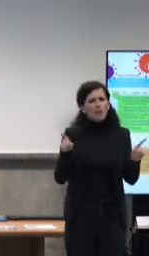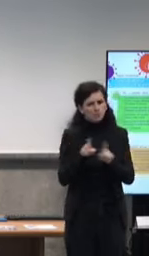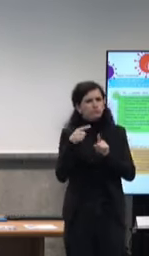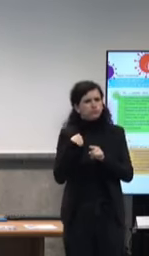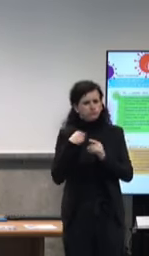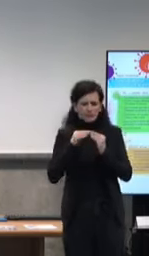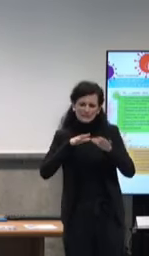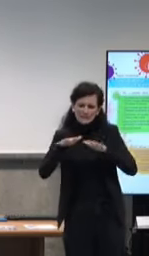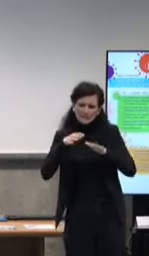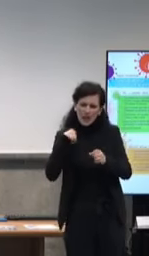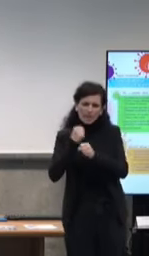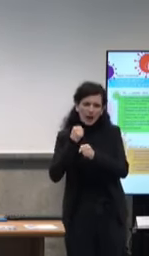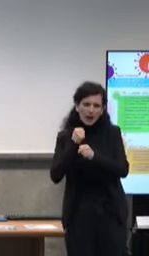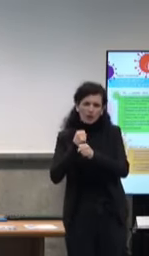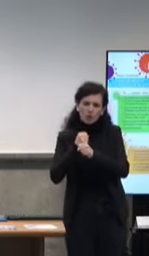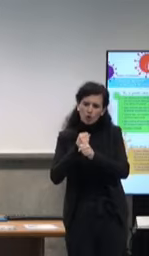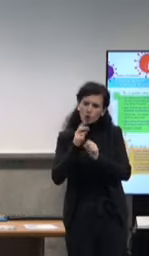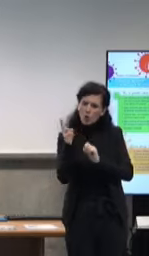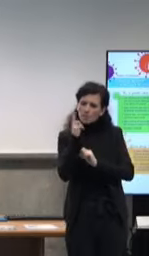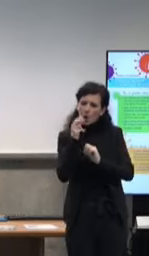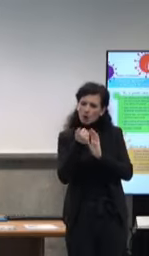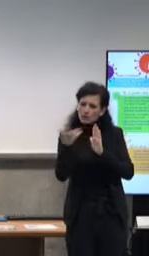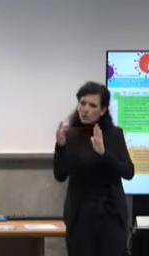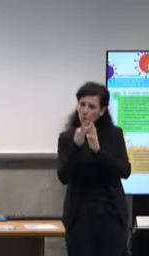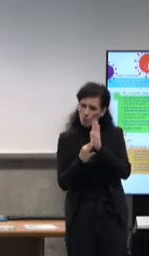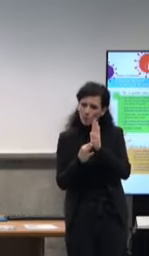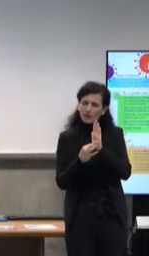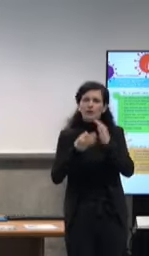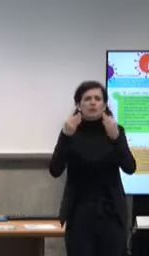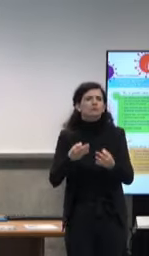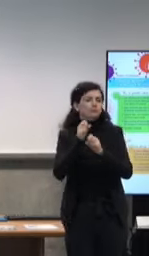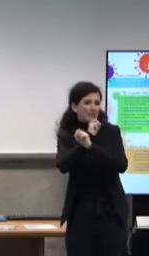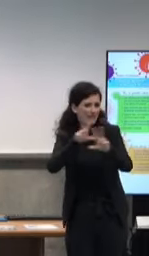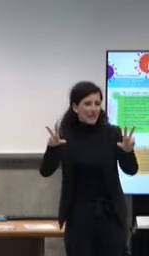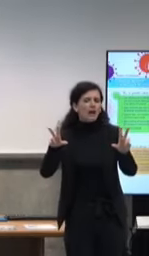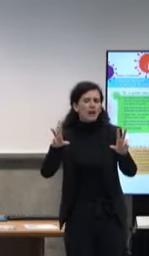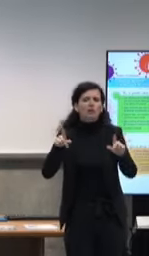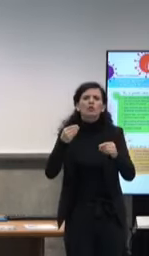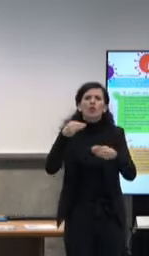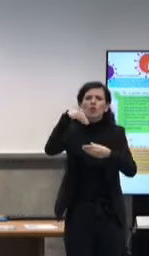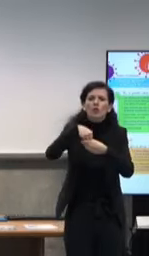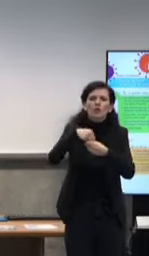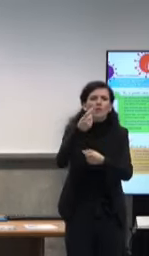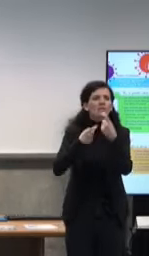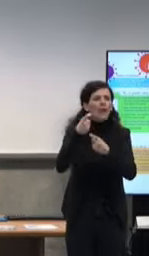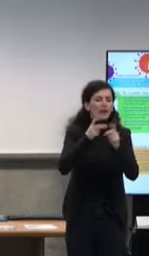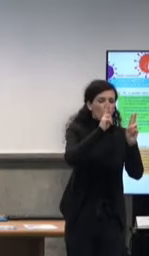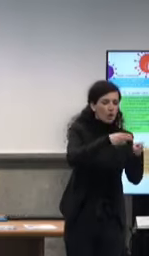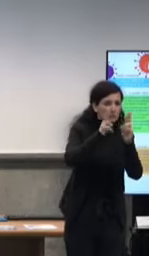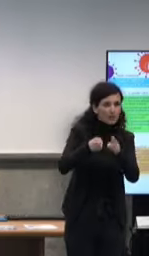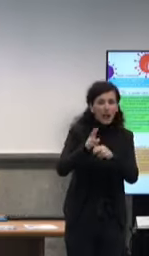nostro sistema sono morti che vengono dichiarati qui la gran parte sono spese ospedaliere una parte rsa